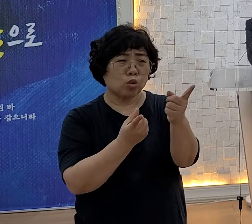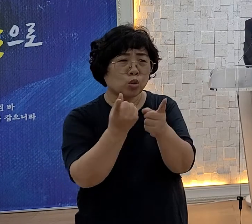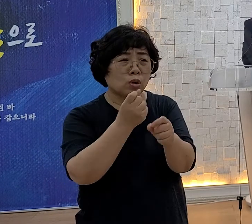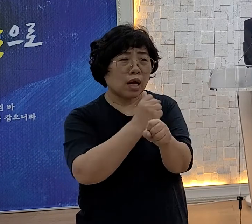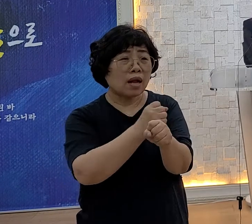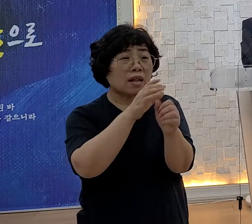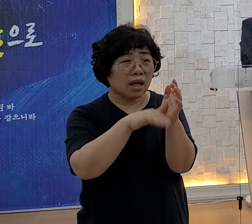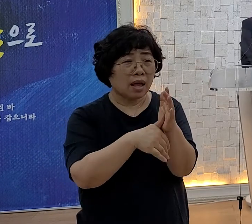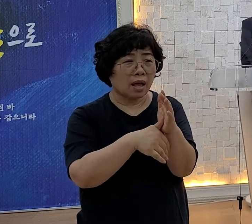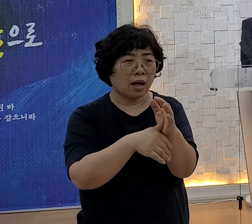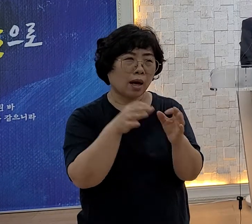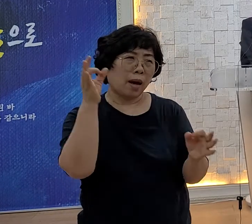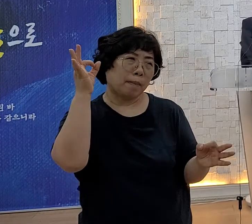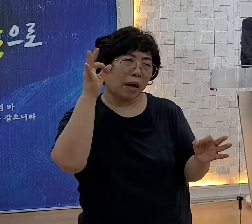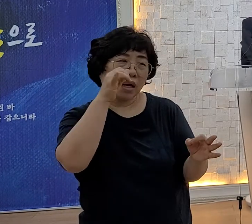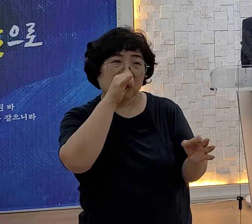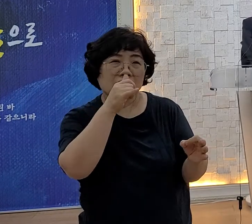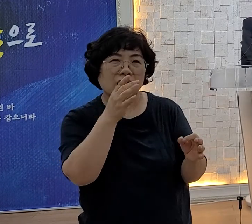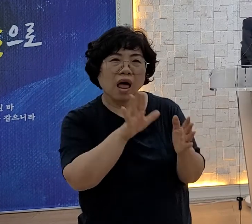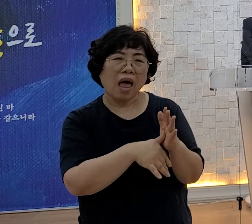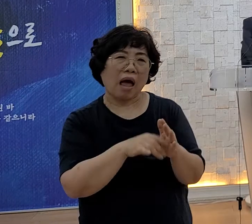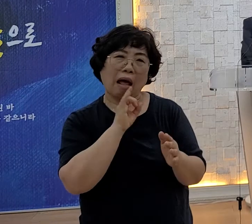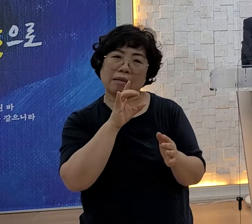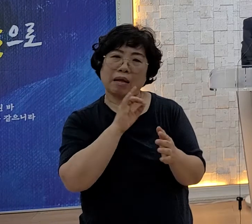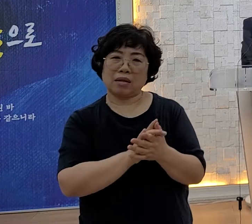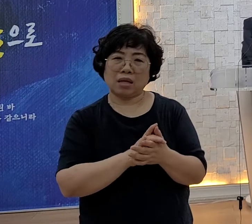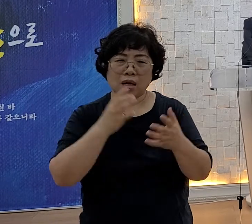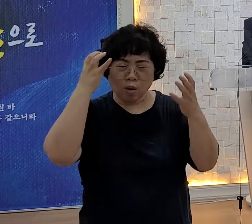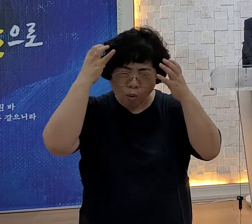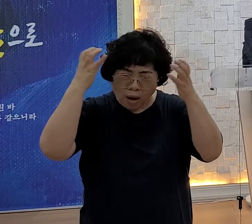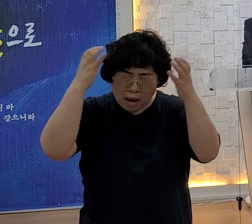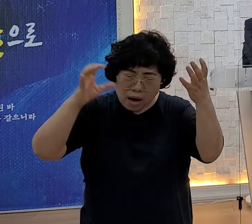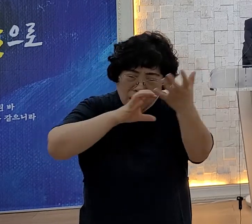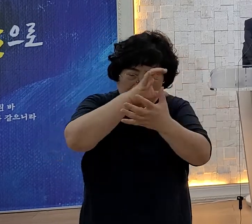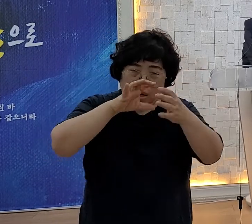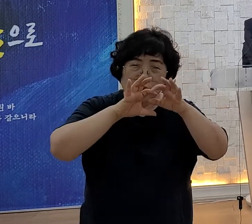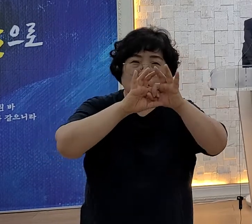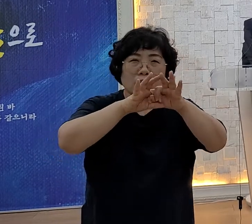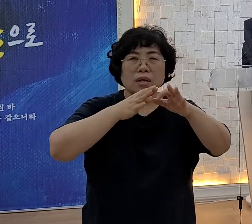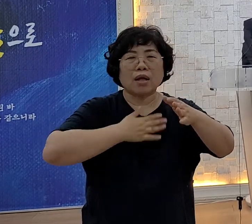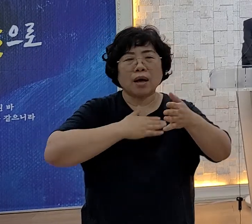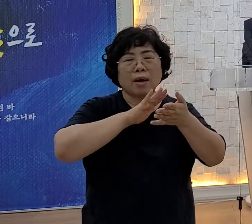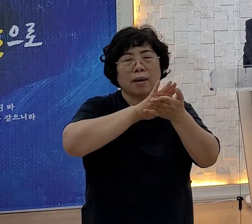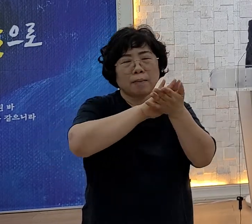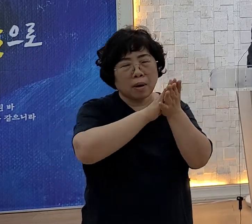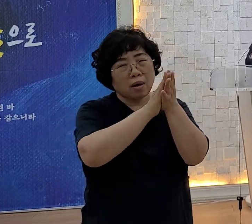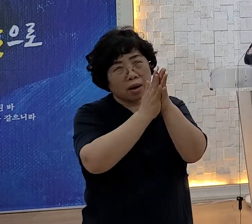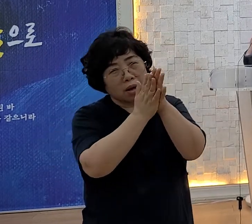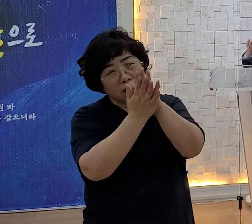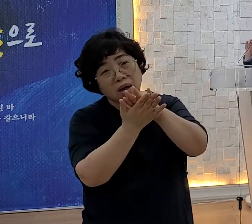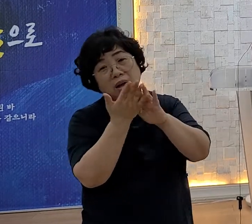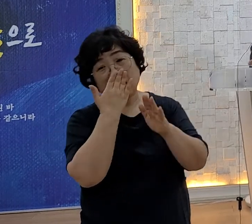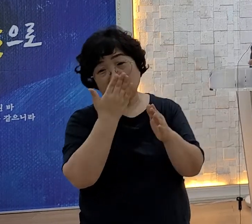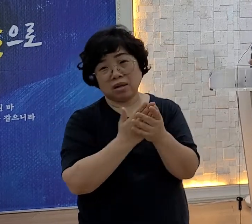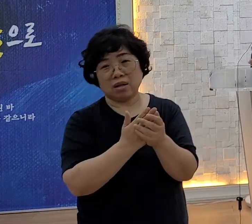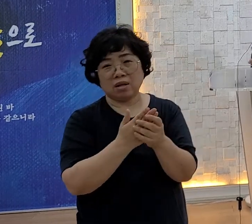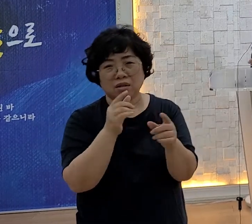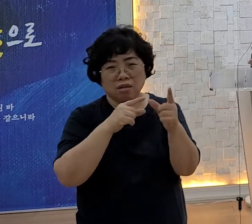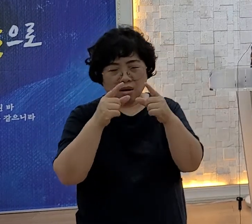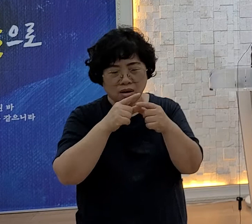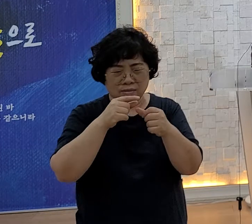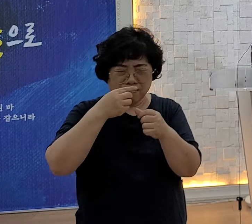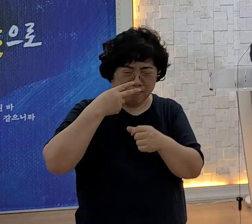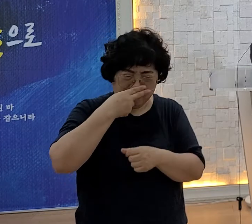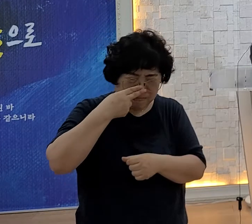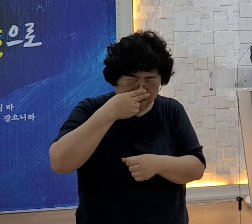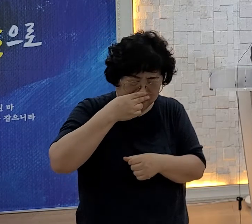인격이 내가 이 환난을 통해서 그래도 내가 좀 바뀌었구나, 내가 더 깎여야 되겠구나